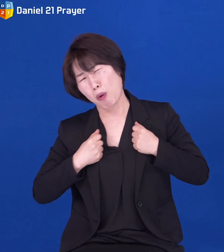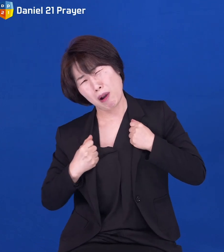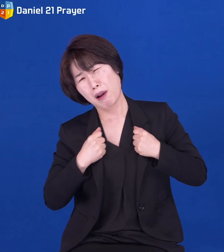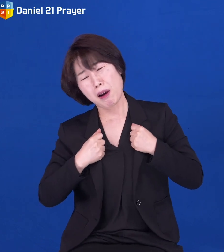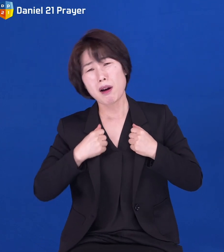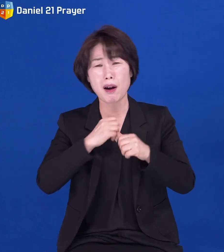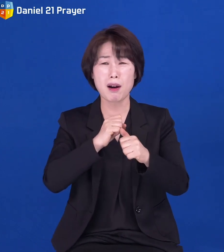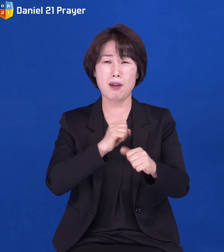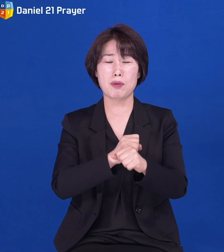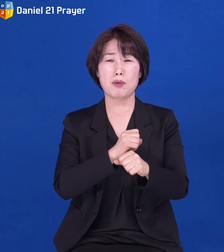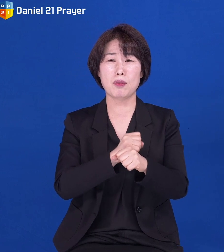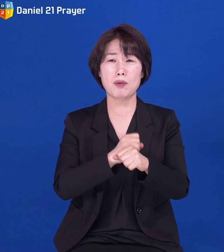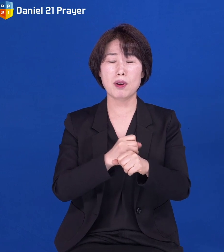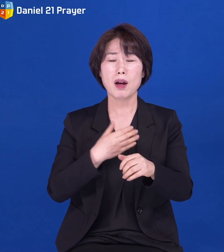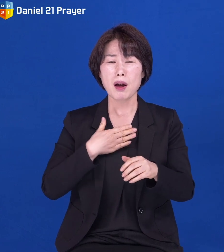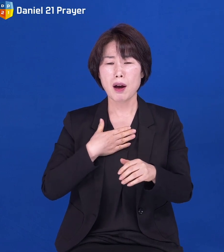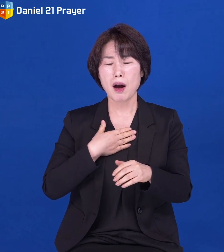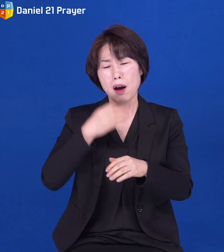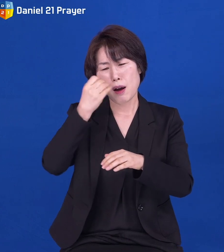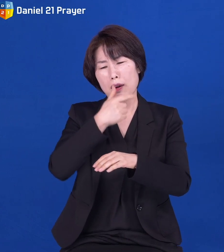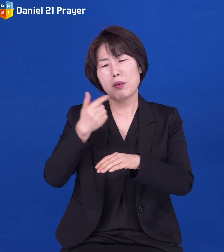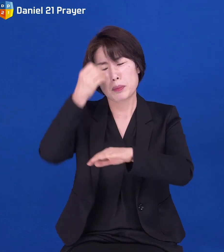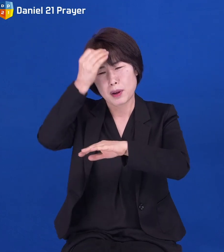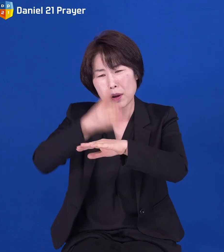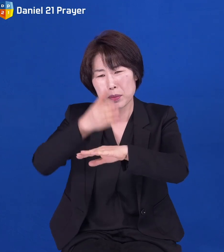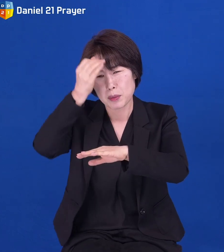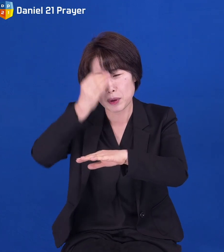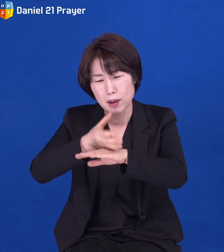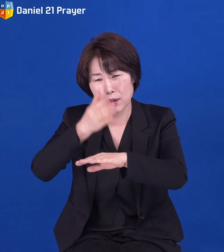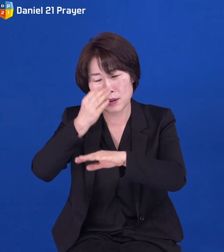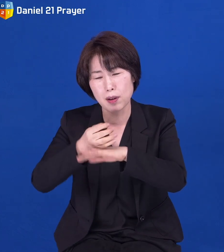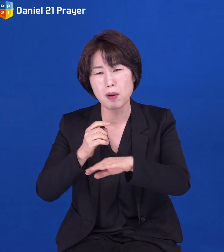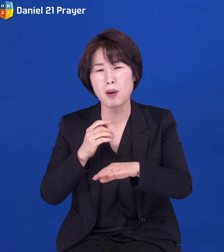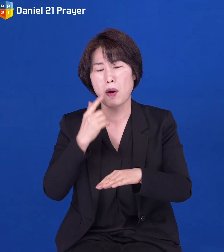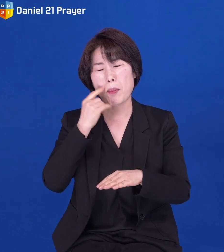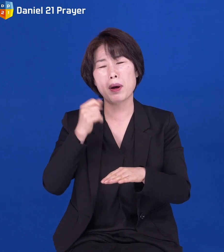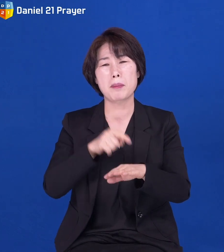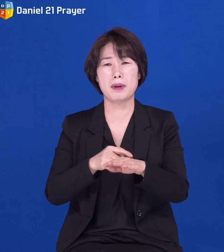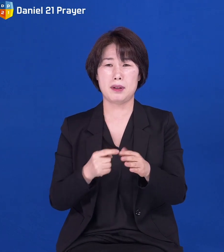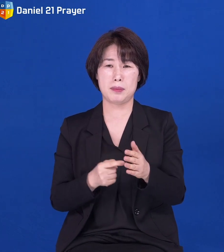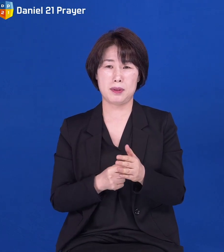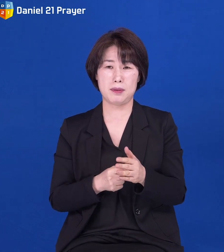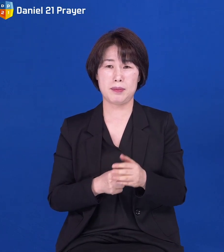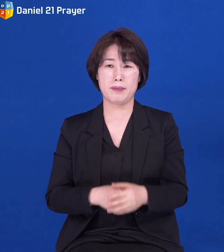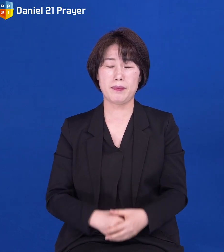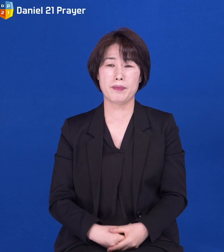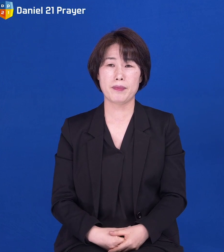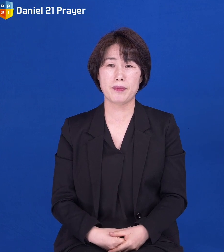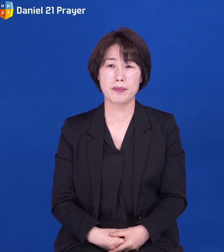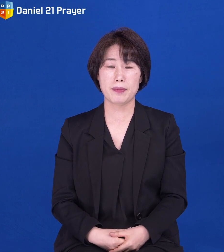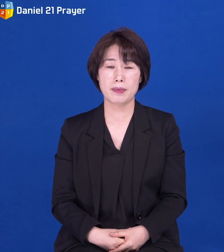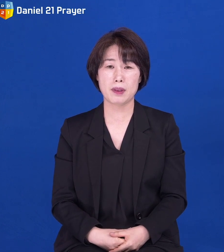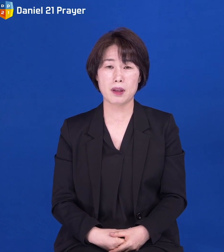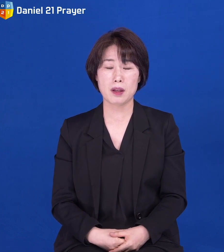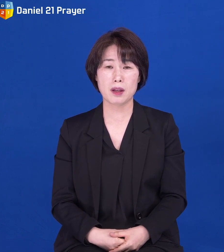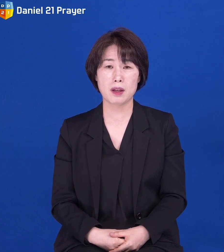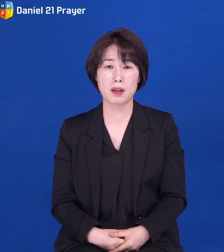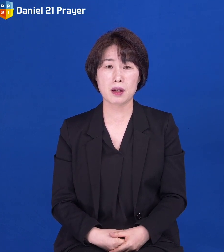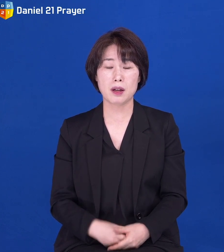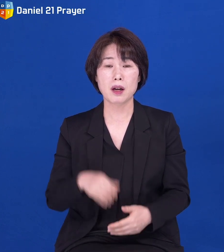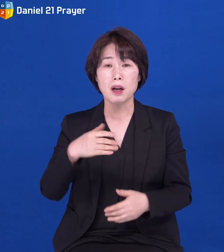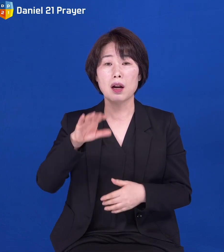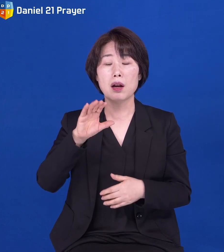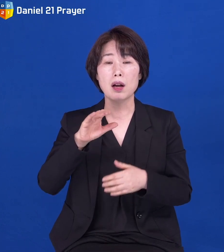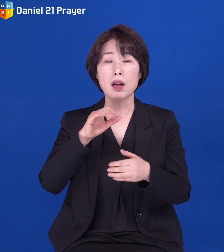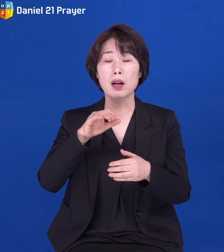이러니까 갈 때마다 죄송합니다 이렇게 하고 다니는데 그러니까 받아주는 데가 거기밖에 없으니까 어떻게든 이제